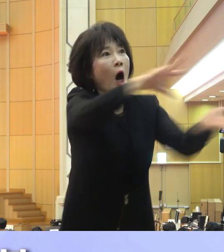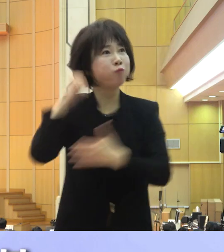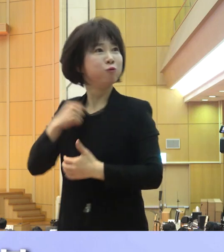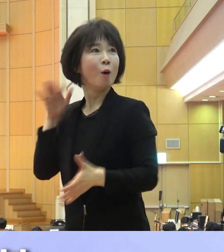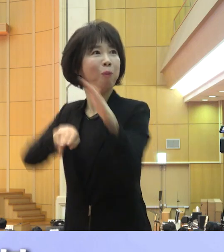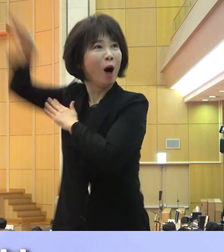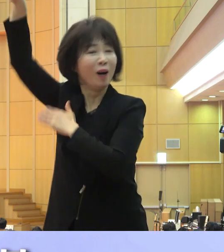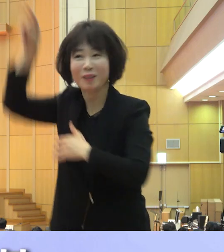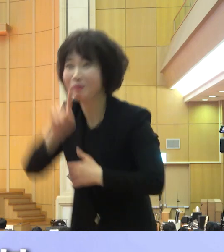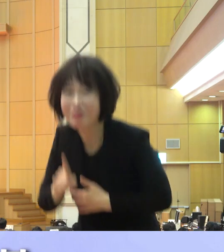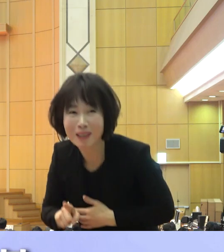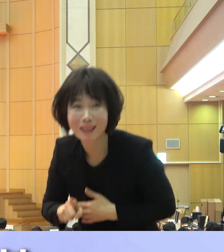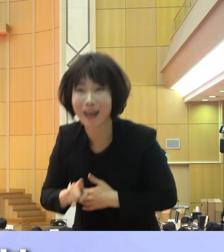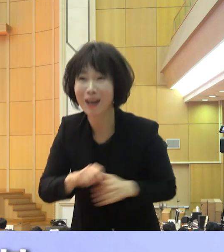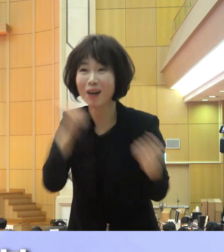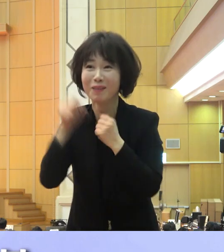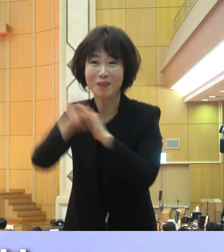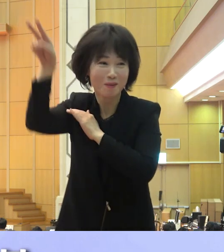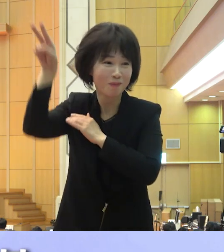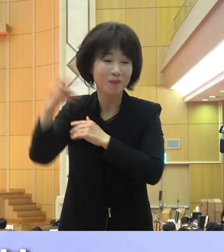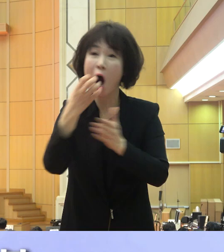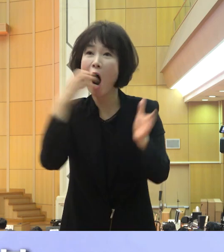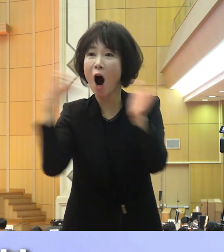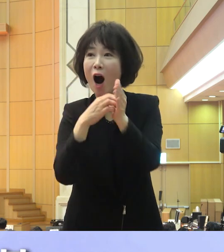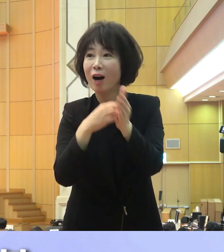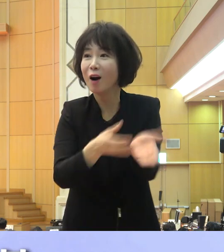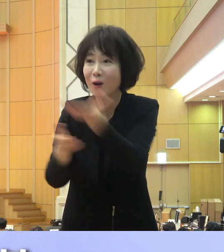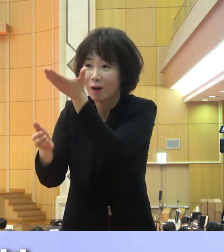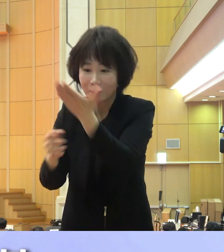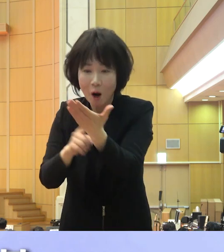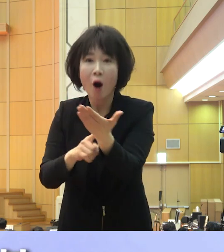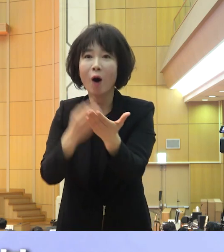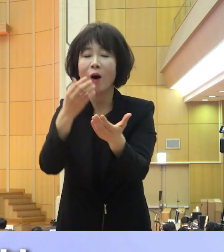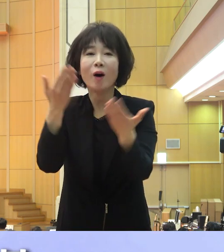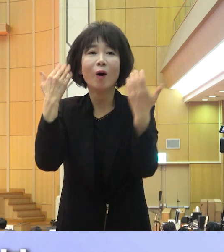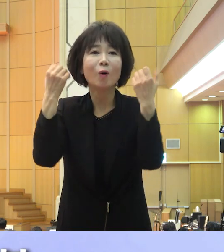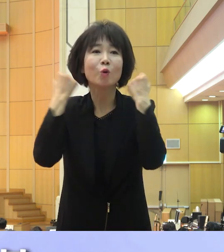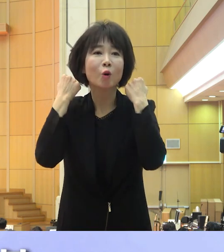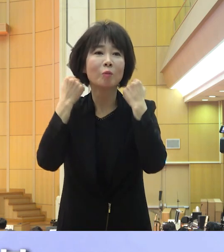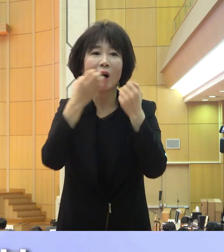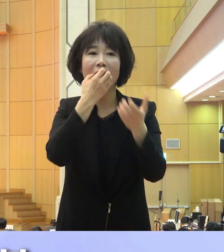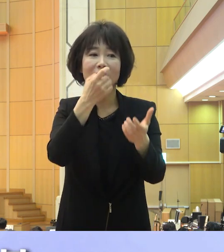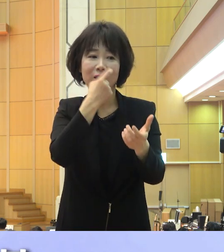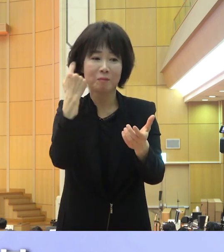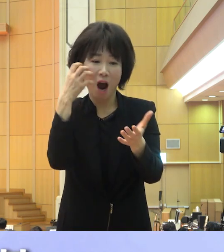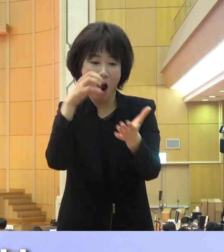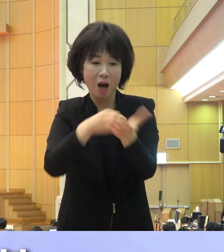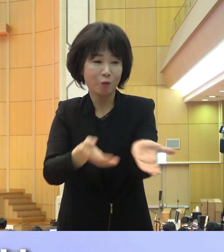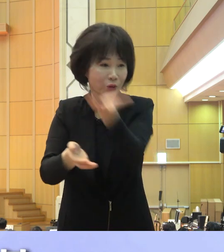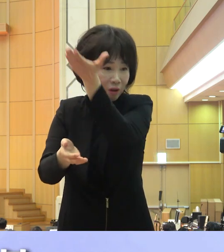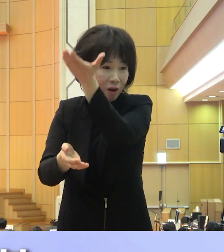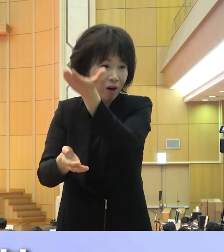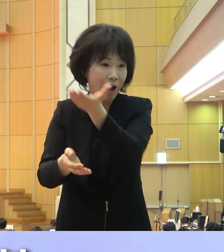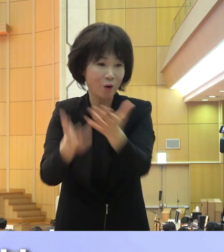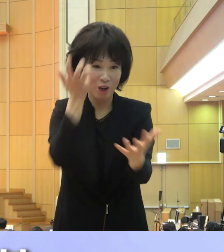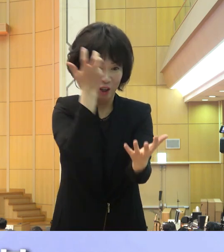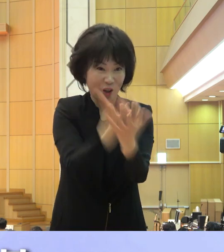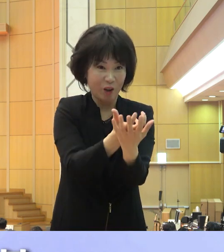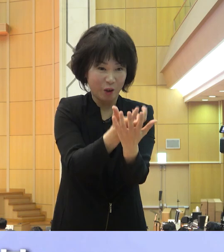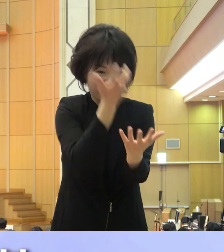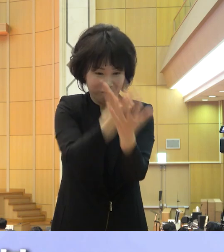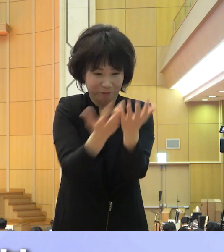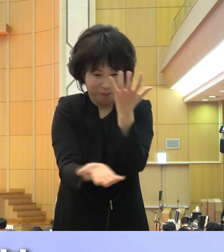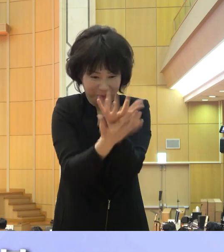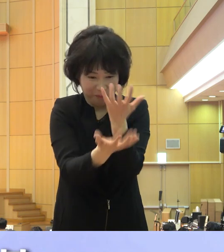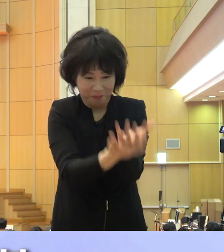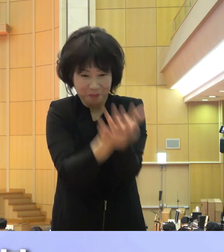적어주니까 그냥 해서 쳐서 찍어서 줬다니까 그냥 들고 왔더라니까 나한테. 그래서 기도하고 갔다가 서류를 딱 그래서 이런